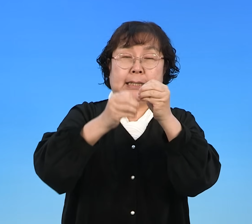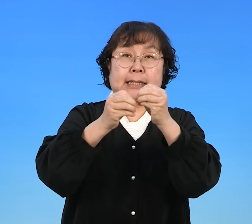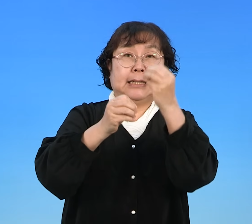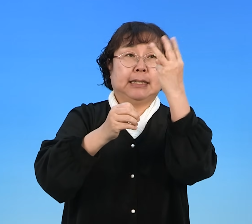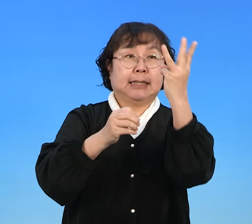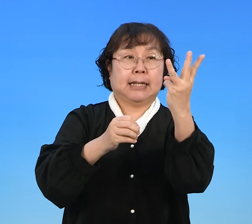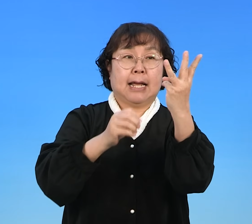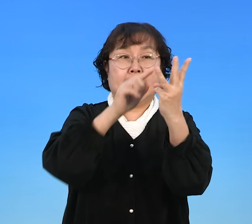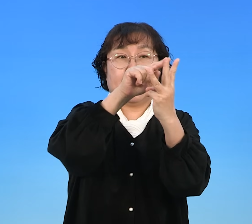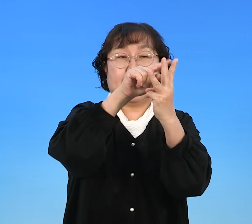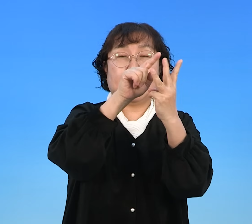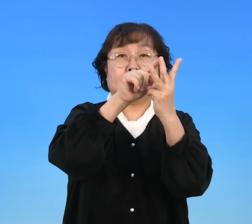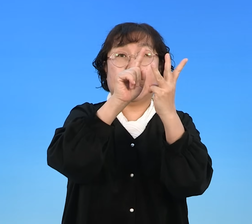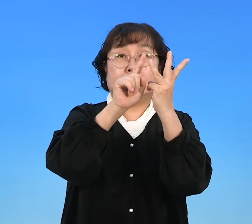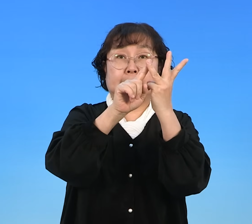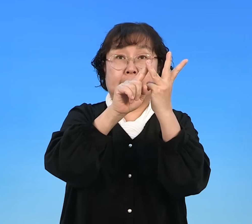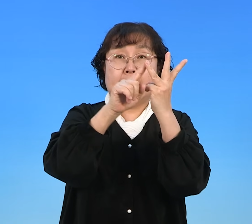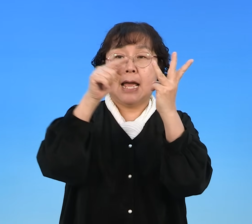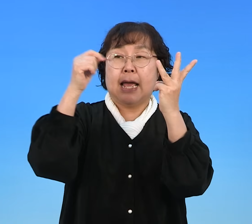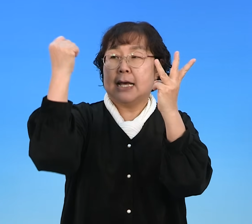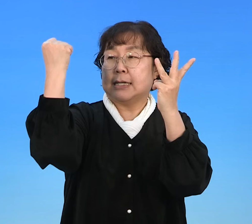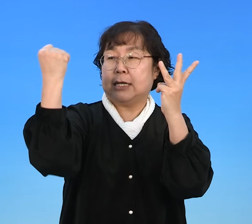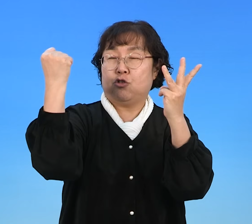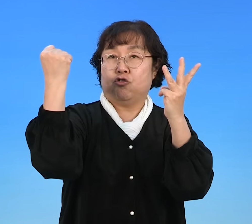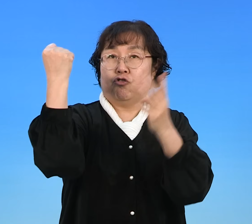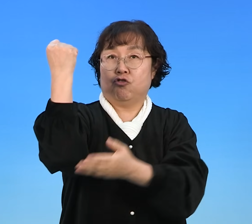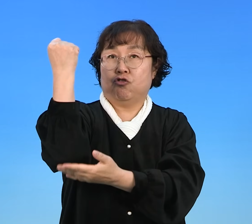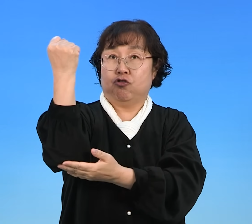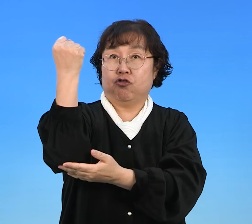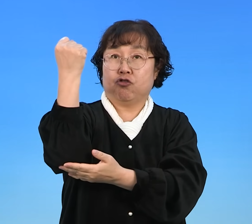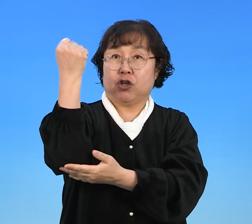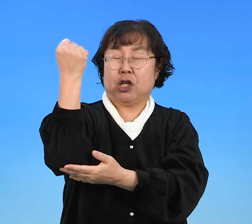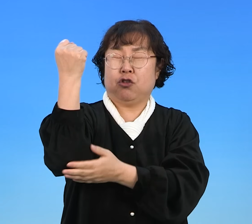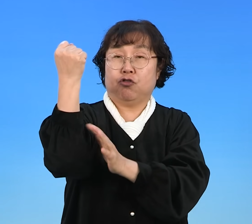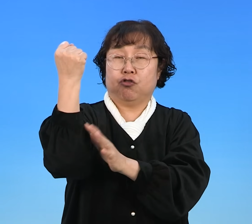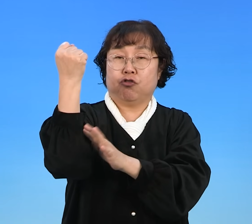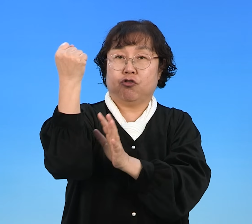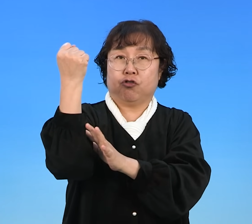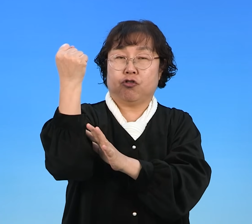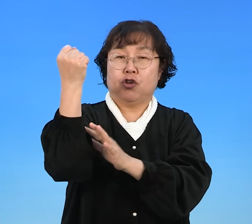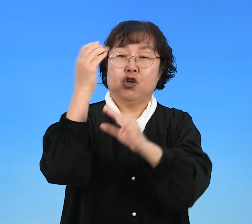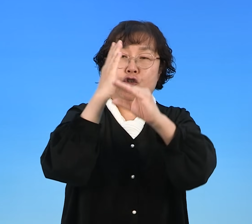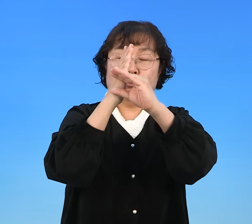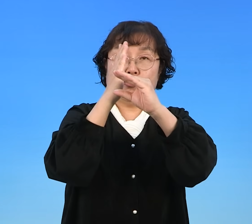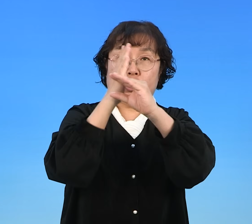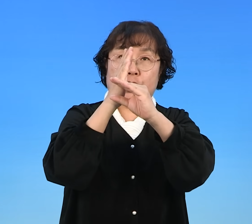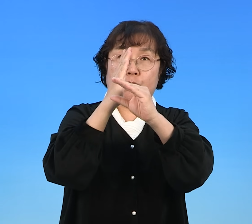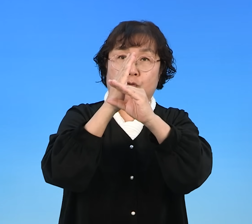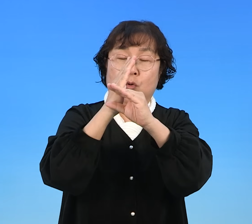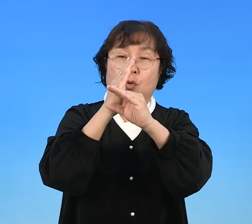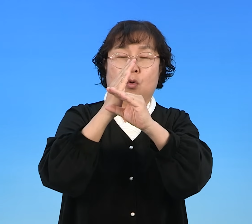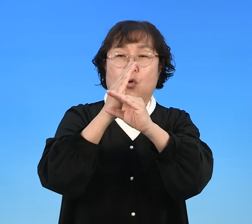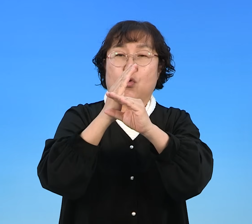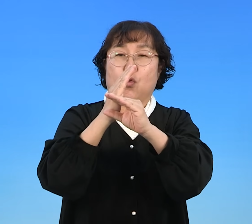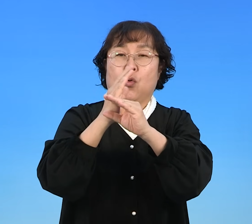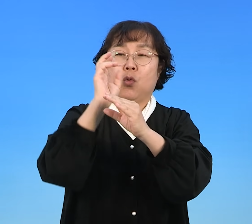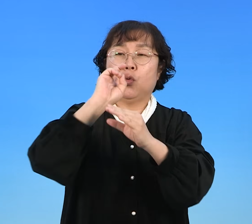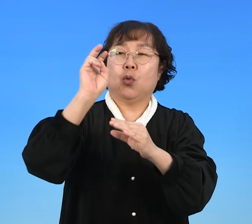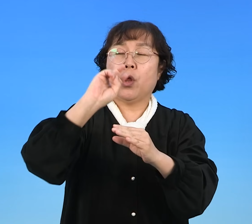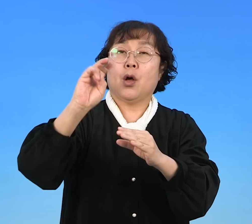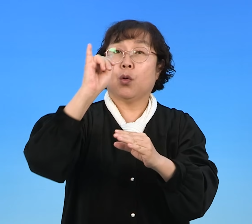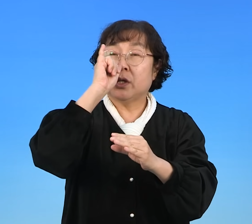시는 세 가지 기둥을 바탕으로 해서 전개되고 있는데요, 그 세 가지